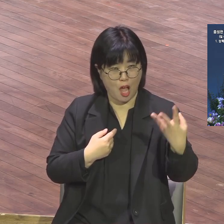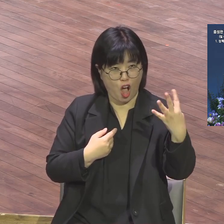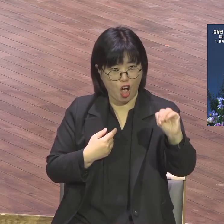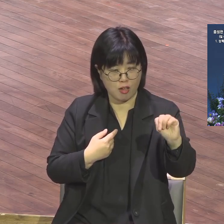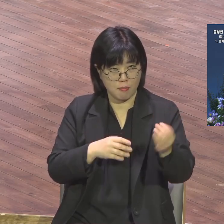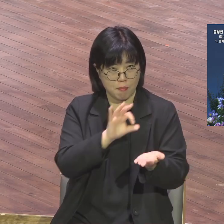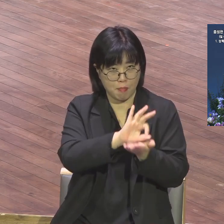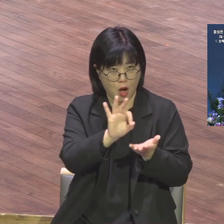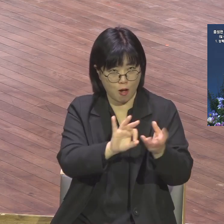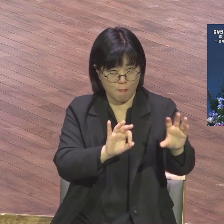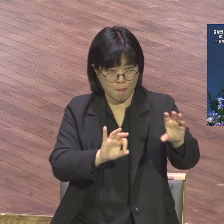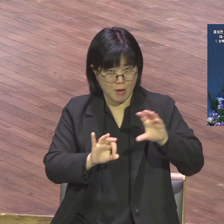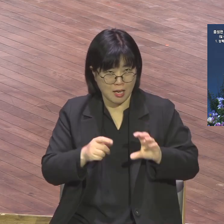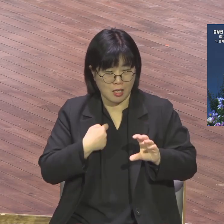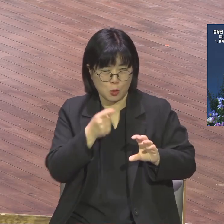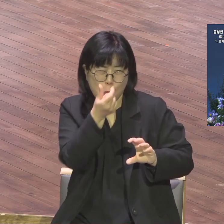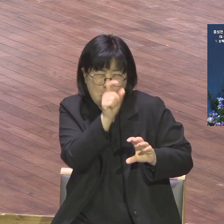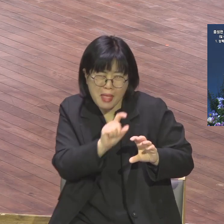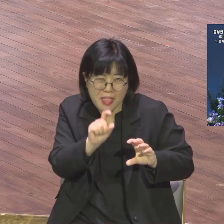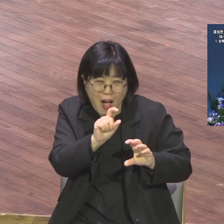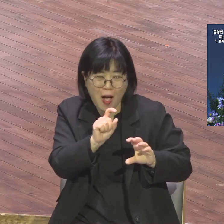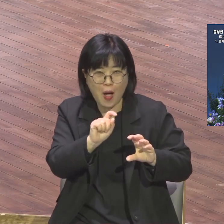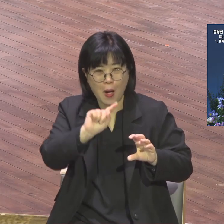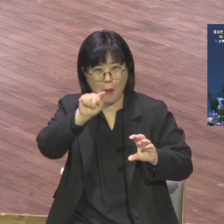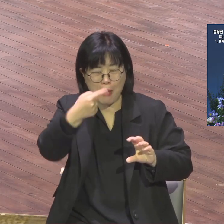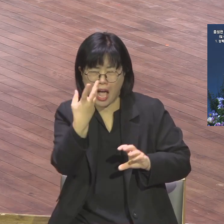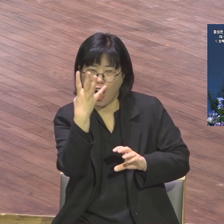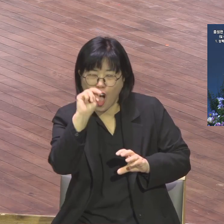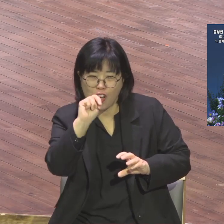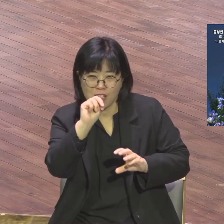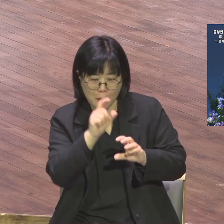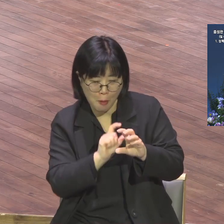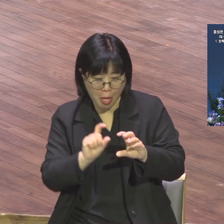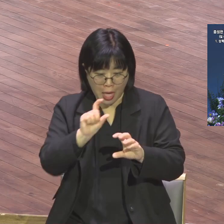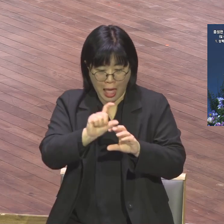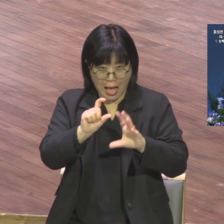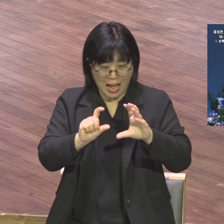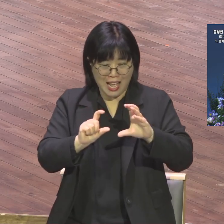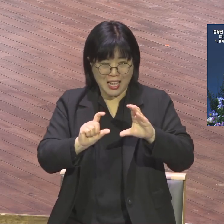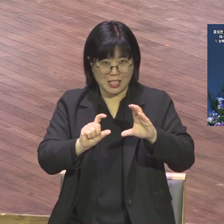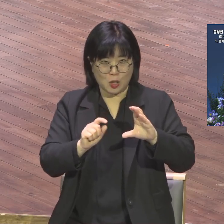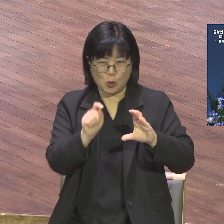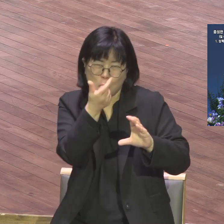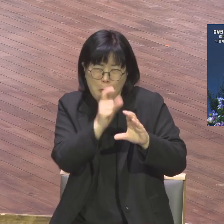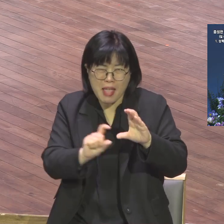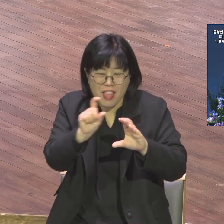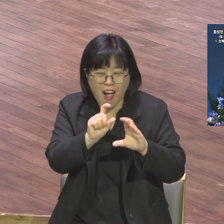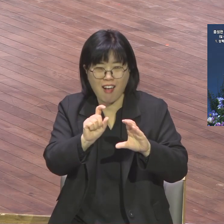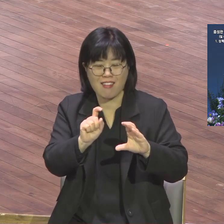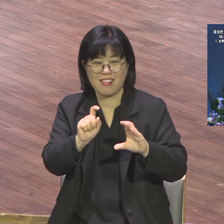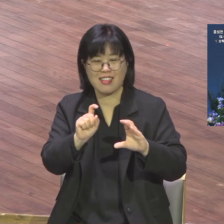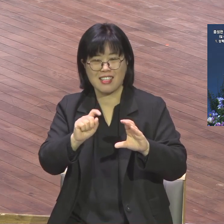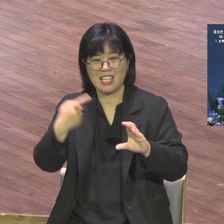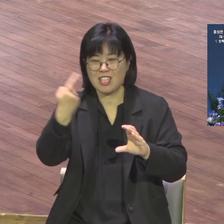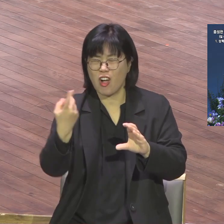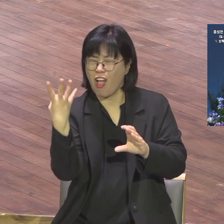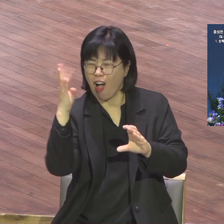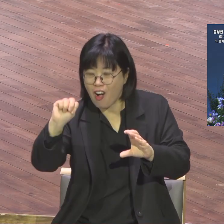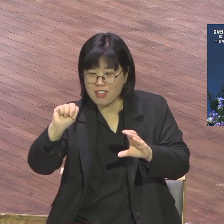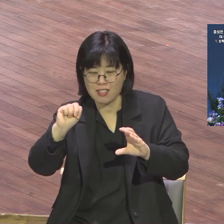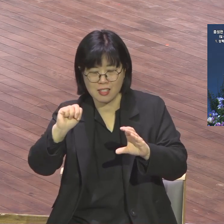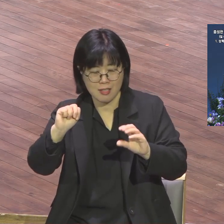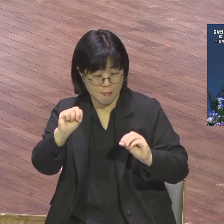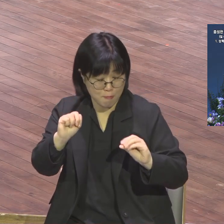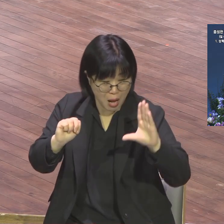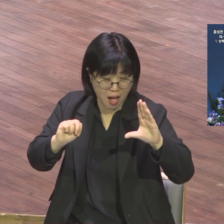올라가도 만족이 없어요. 요 뭐 정치인들 보세요. 정치인 중에도 막 개인적으로 수천억 있는데 막 죽기 살기로 막